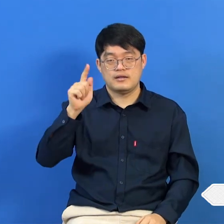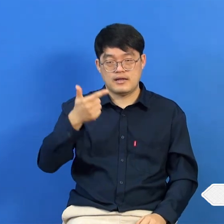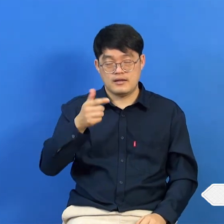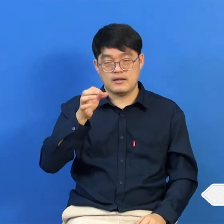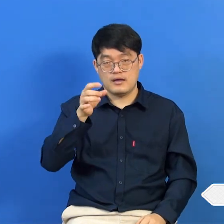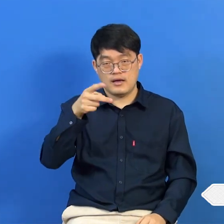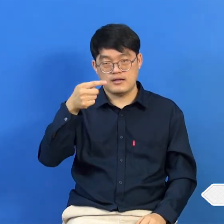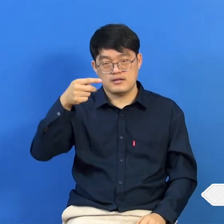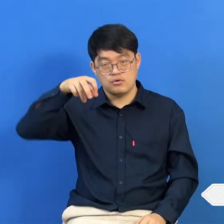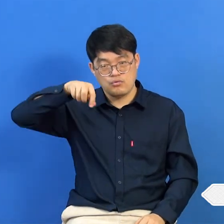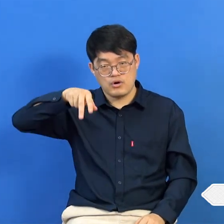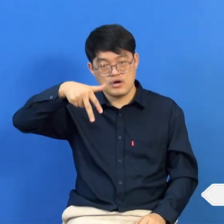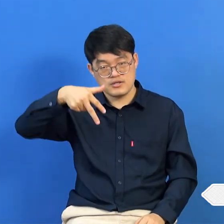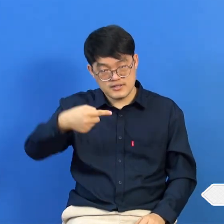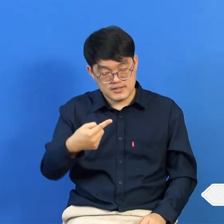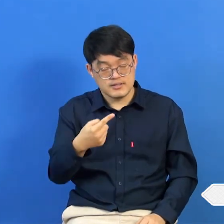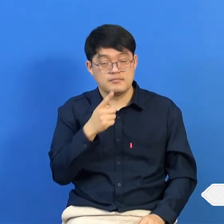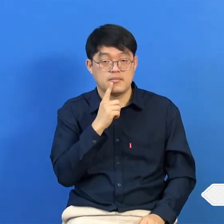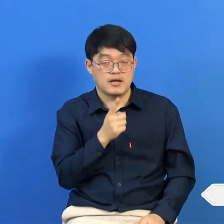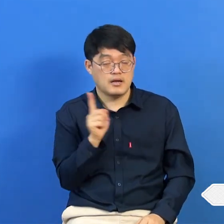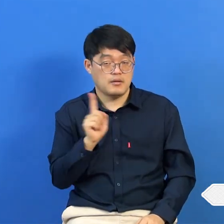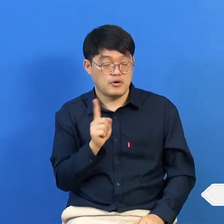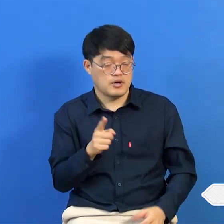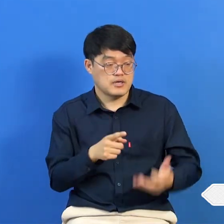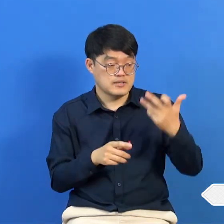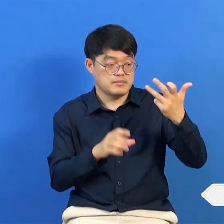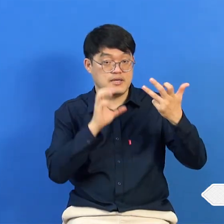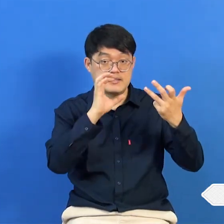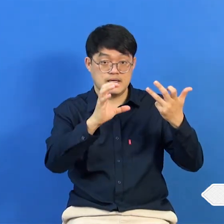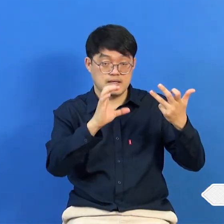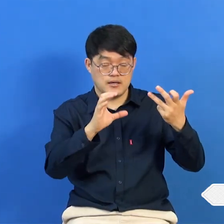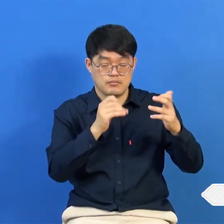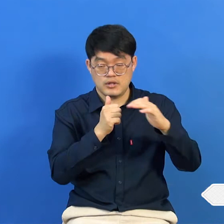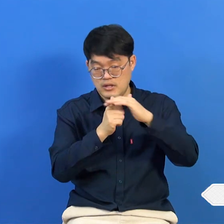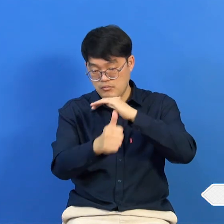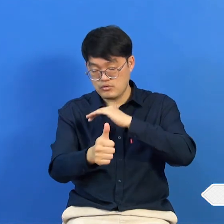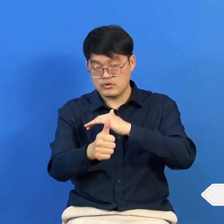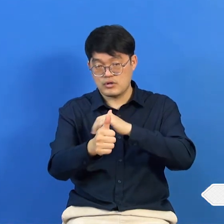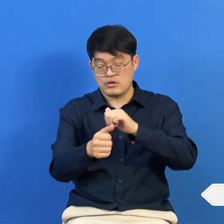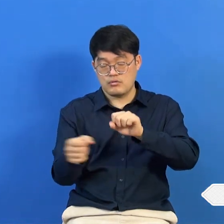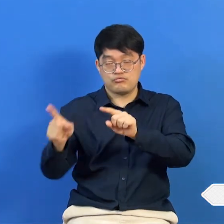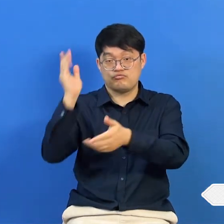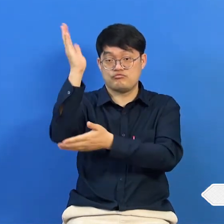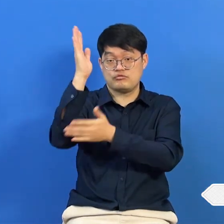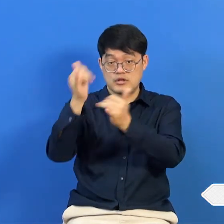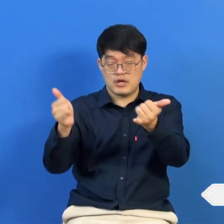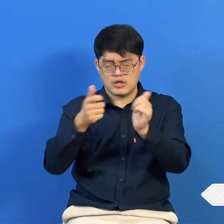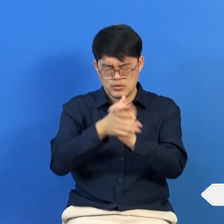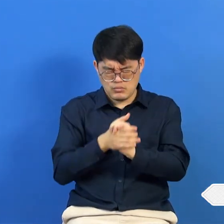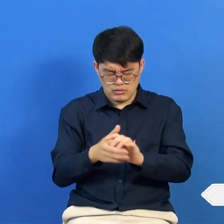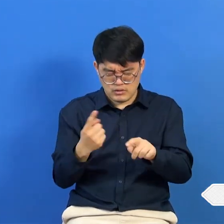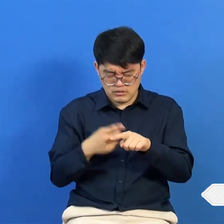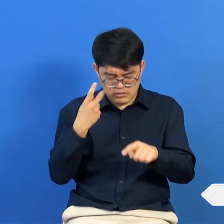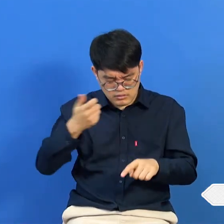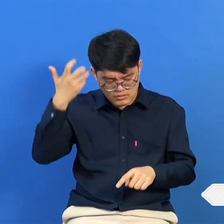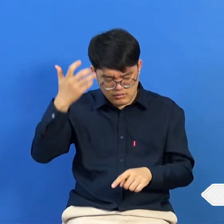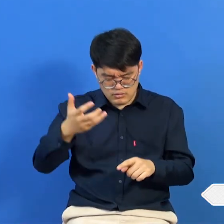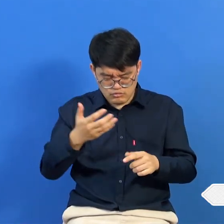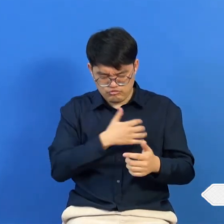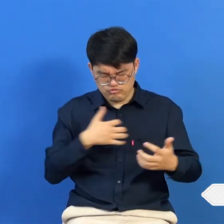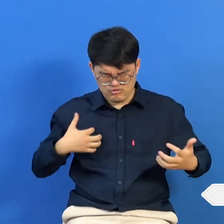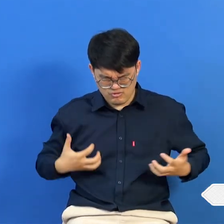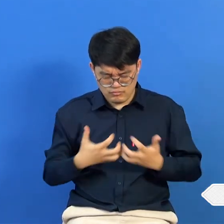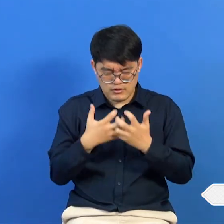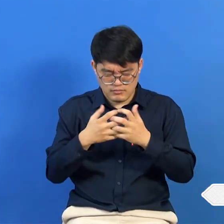18세기에 아주 대표적인 신학자고 부흥사고 그랬는데, 그가 기도하다가 성령 충만하니까 눈이 확